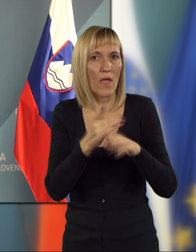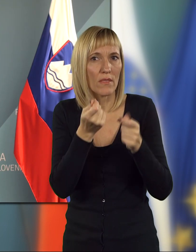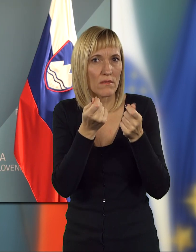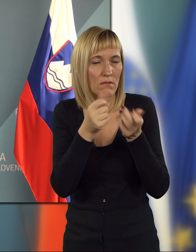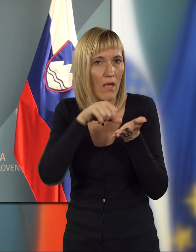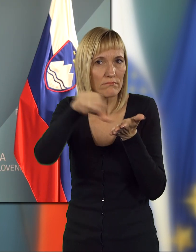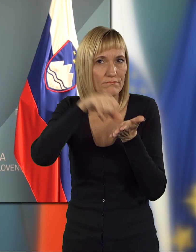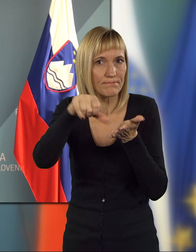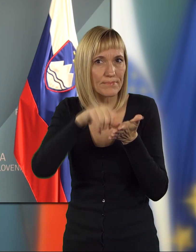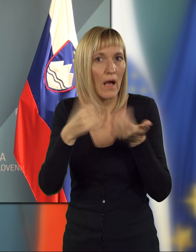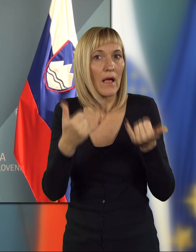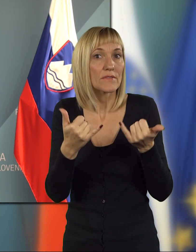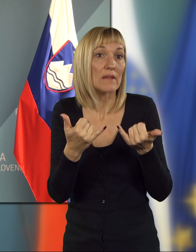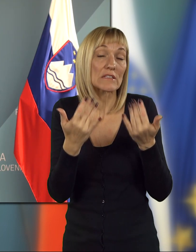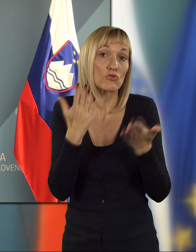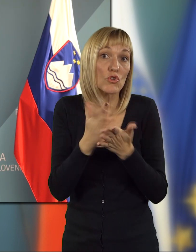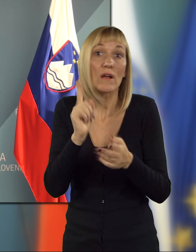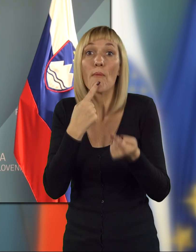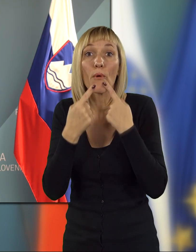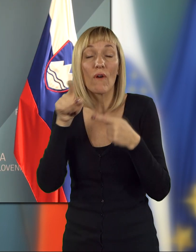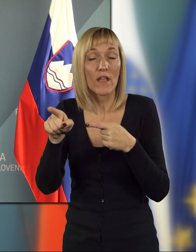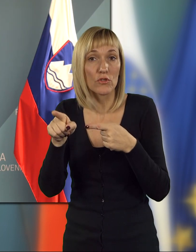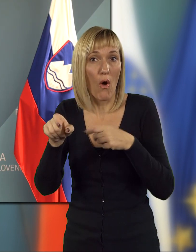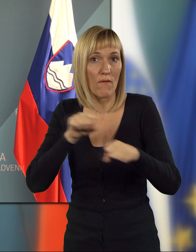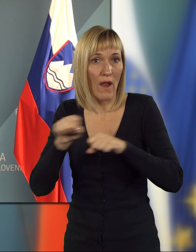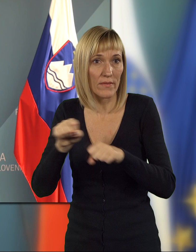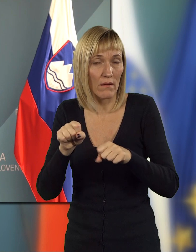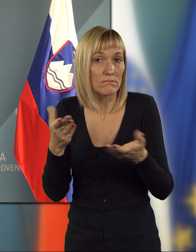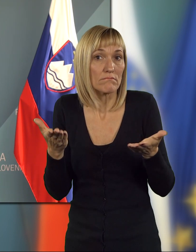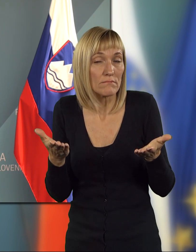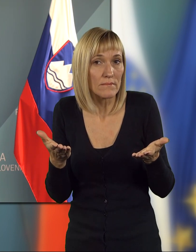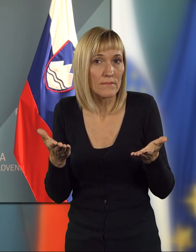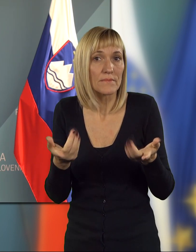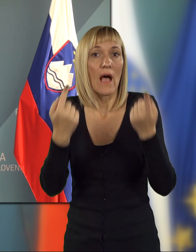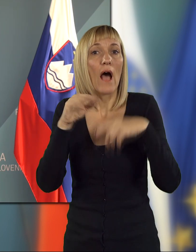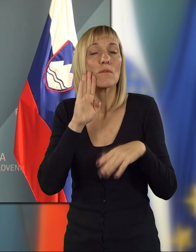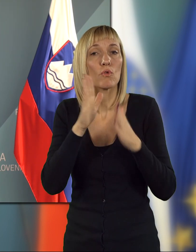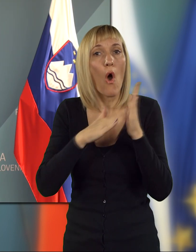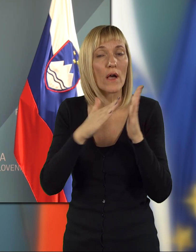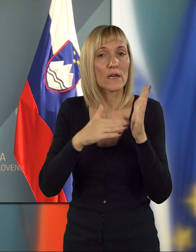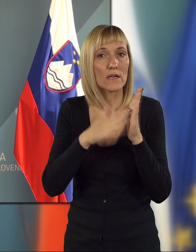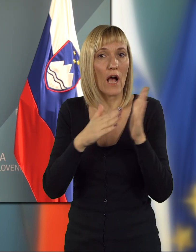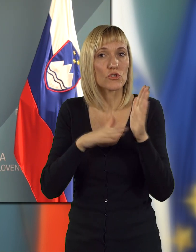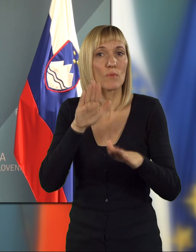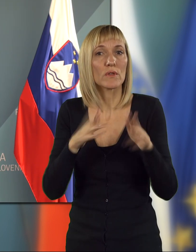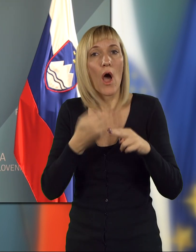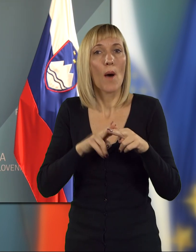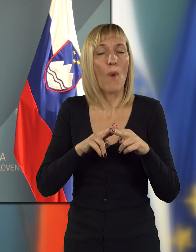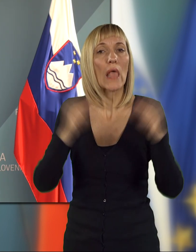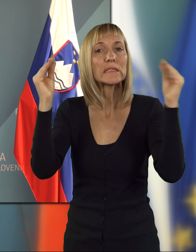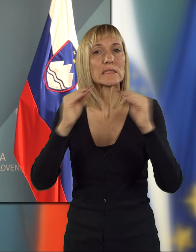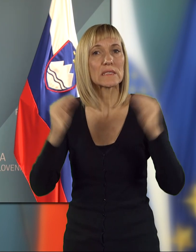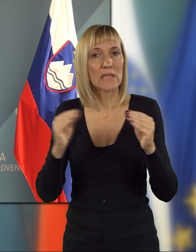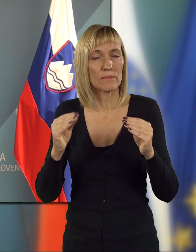neupravičenih nakazil ali pa vsaj €500 000. Ste danes na vladi to kakorkoli omenjali, vemo sicer, da gospoda Pikala ni bilo, ali bodo kakšni